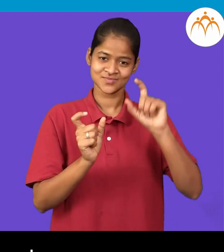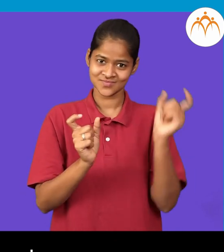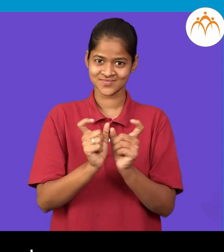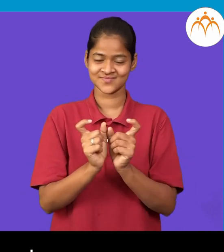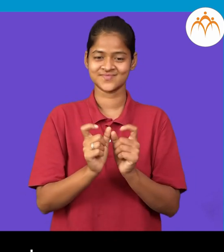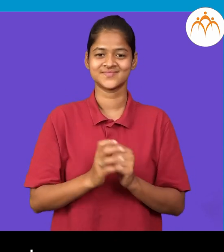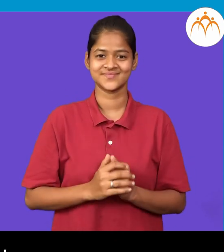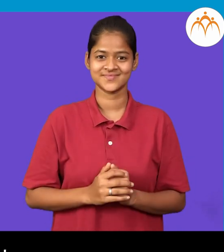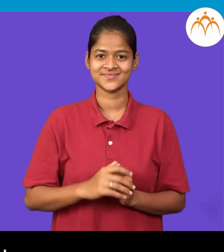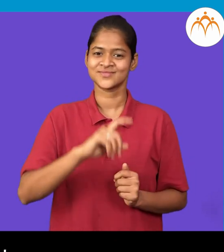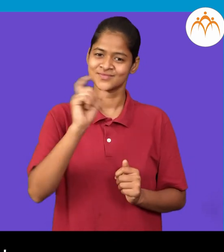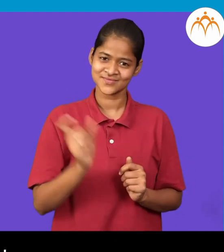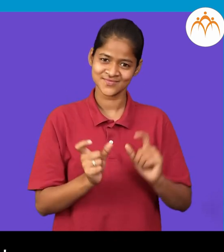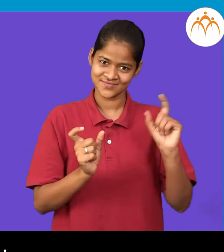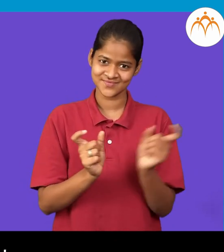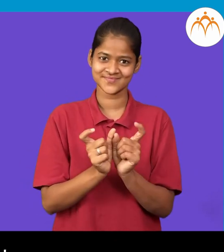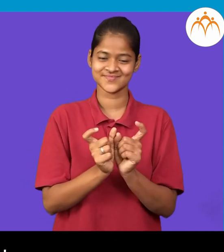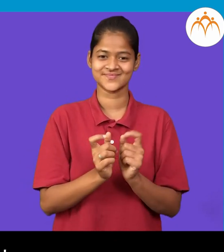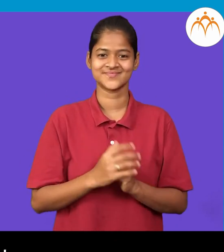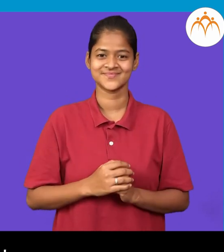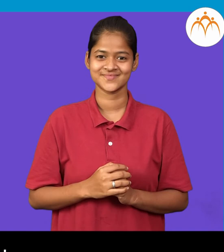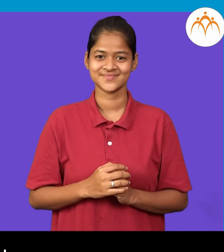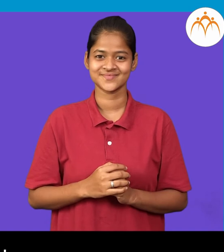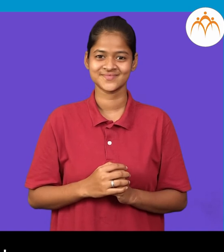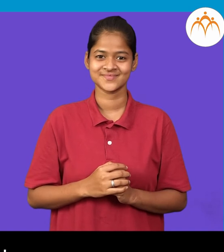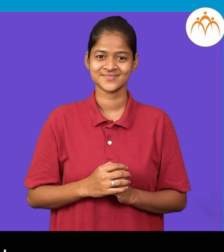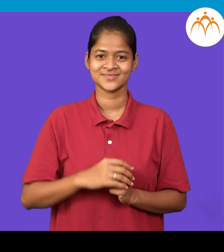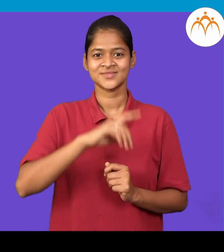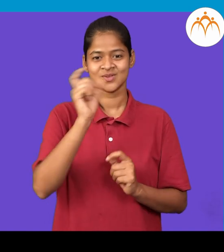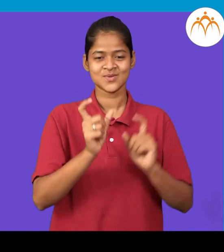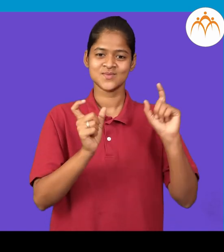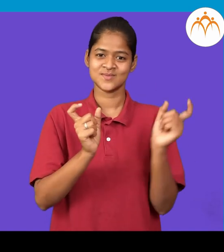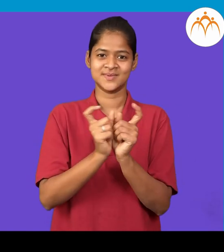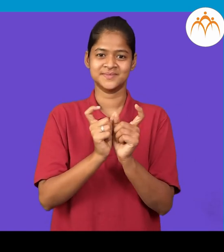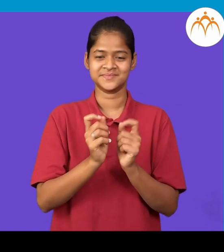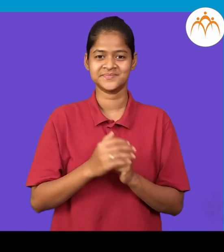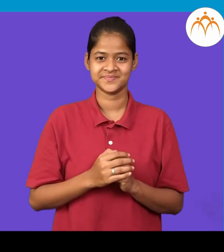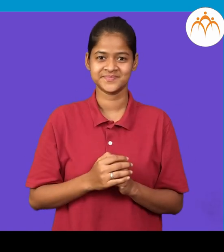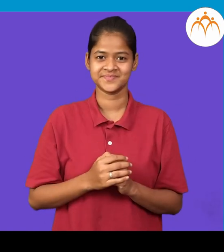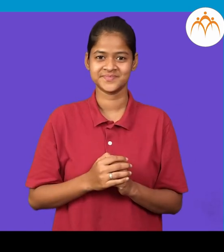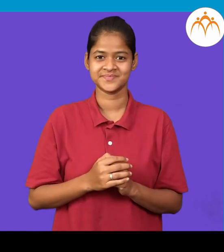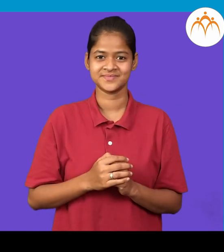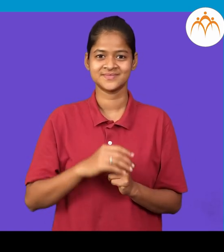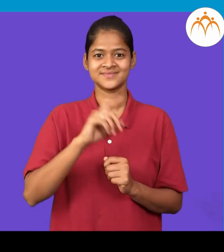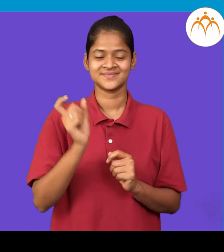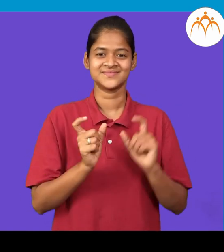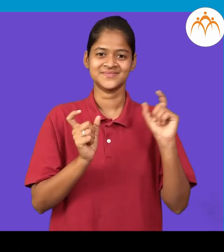रोड, इन साइड, आफ्टर नून,